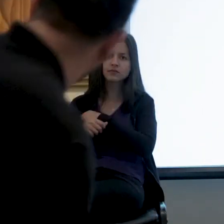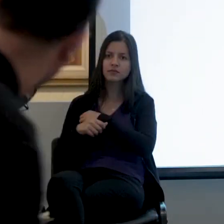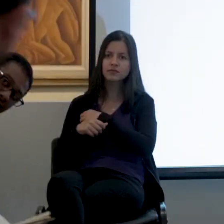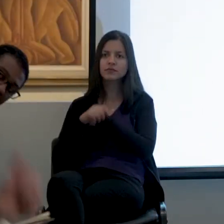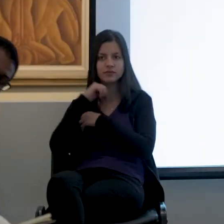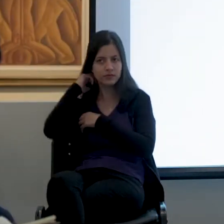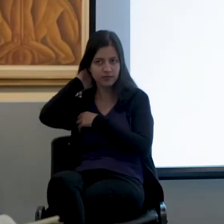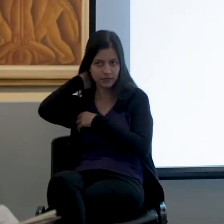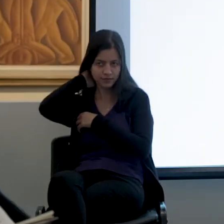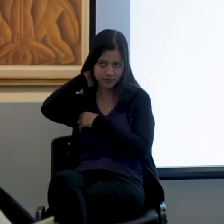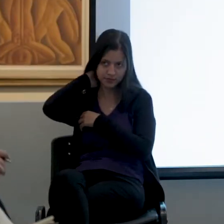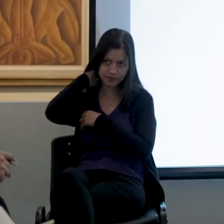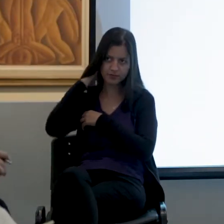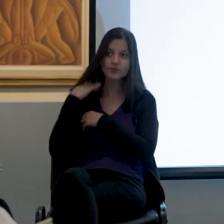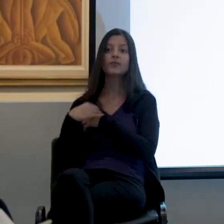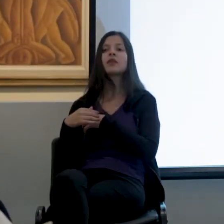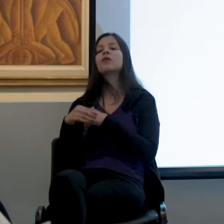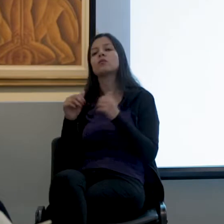como dizia o rei.